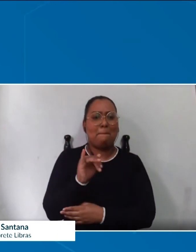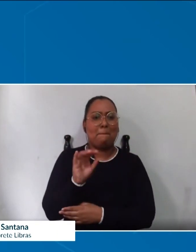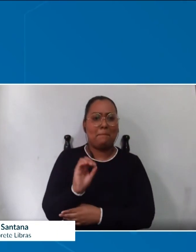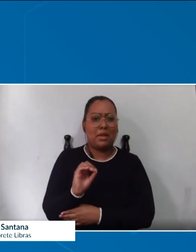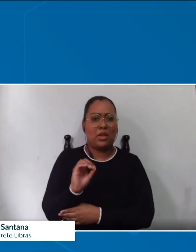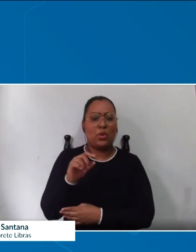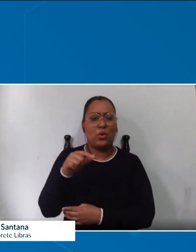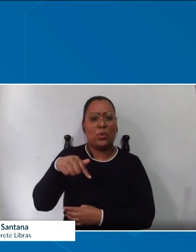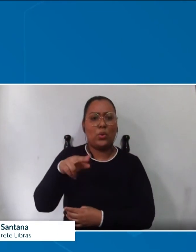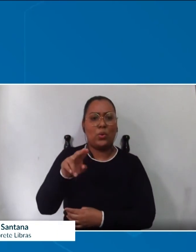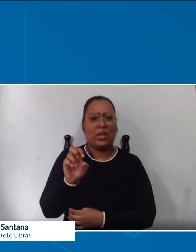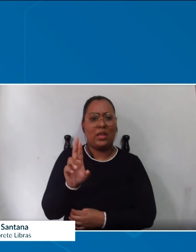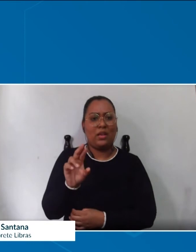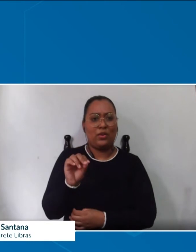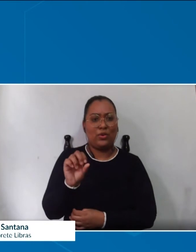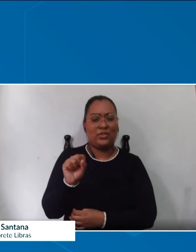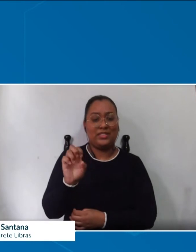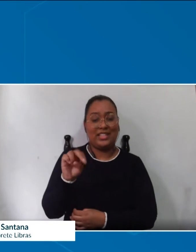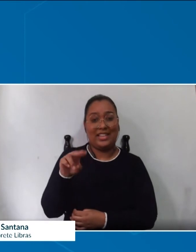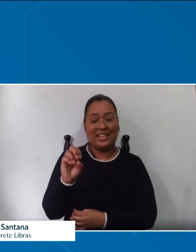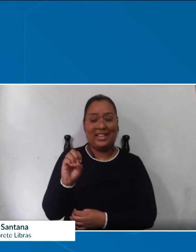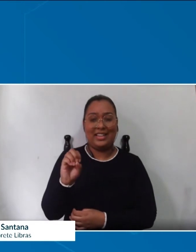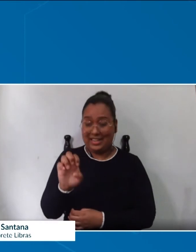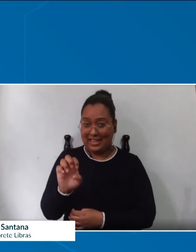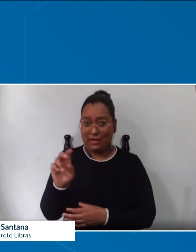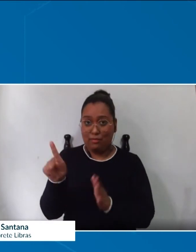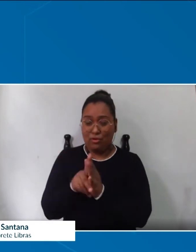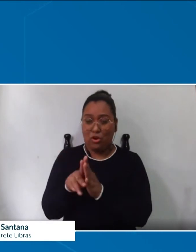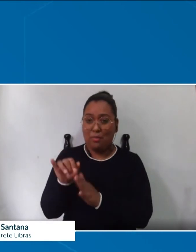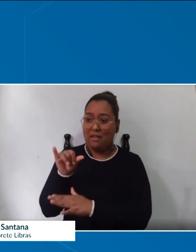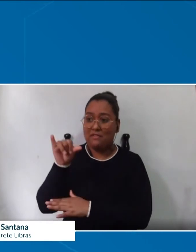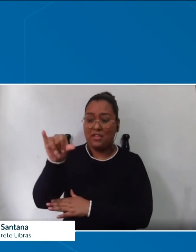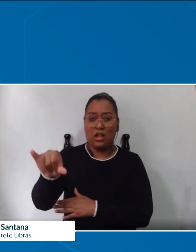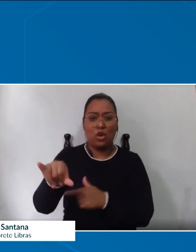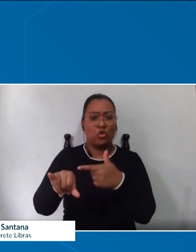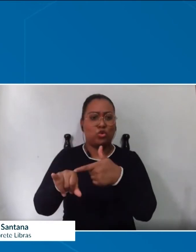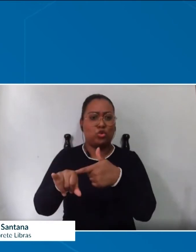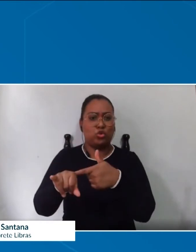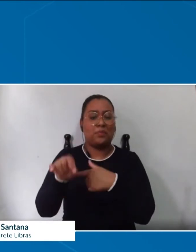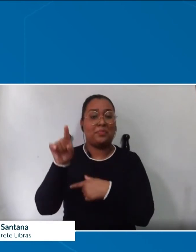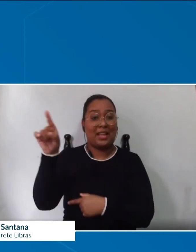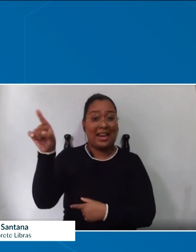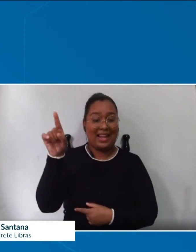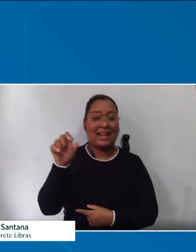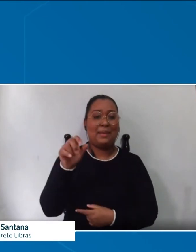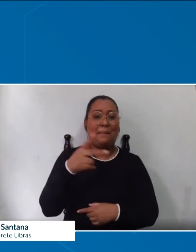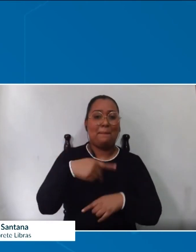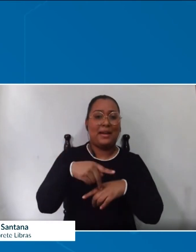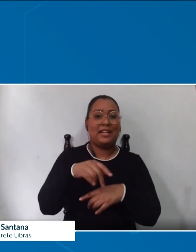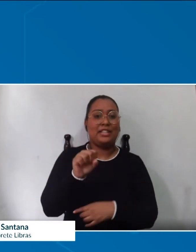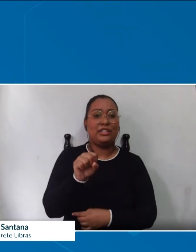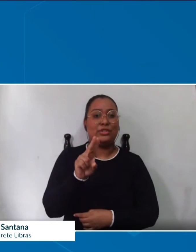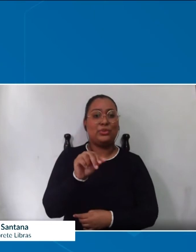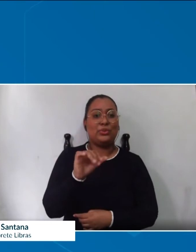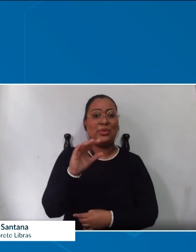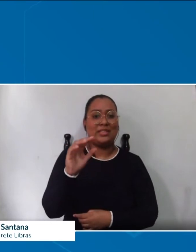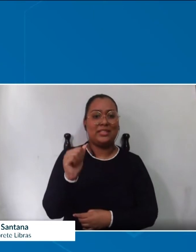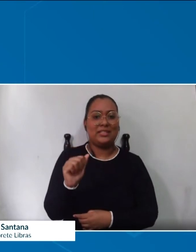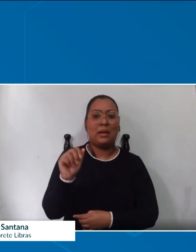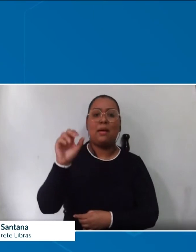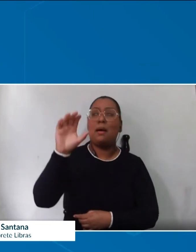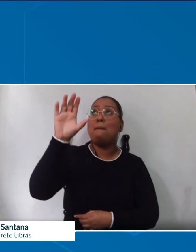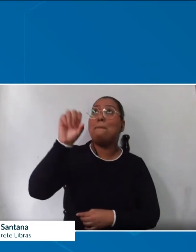aviação, e nós vimos ainda que na Suíça estavam captando CO2 do ar